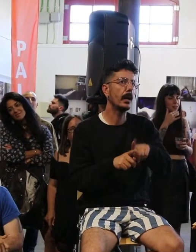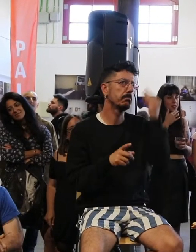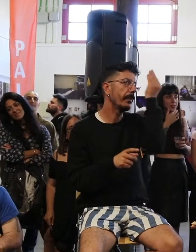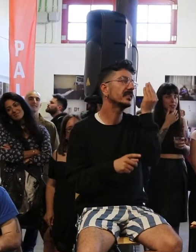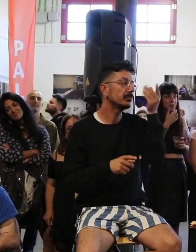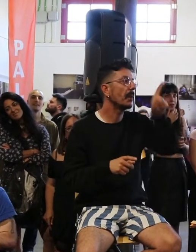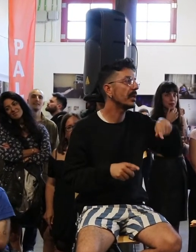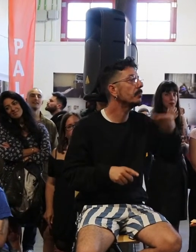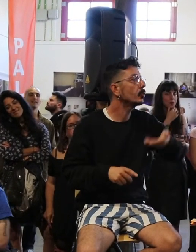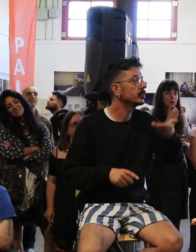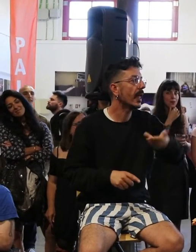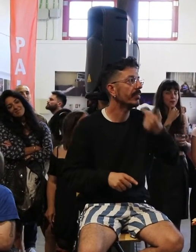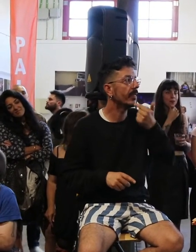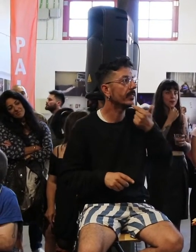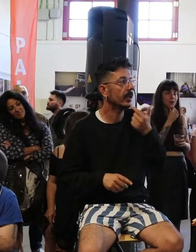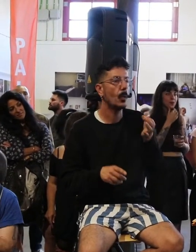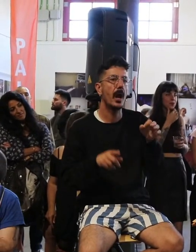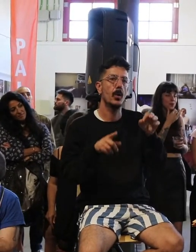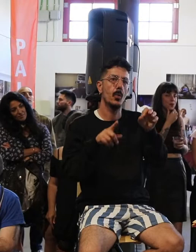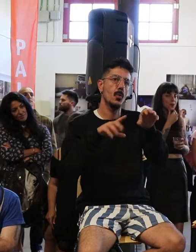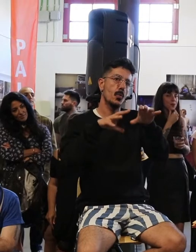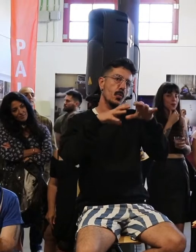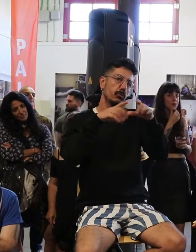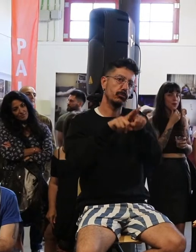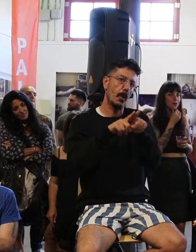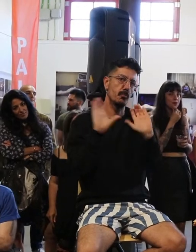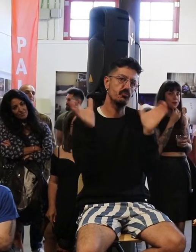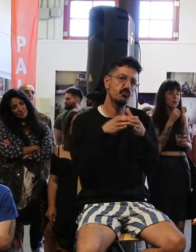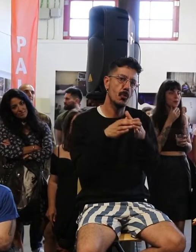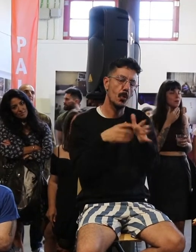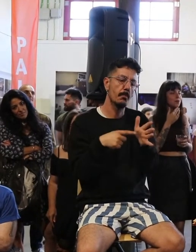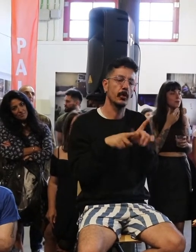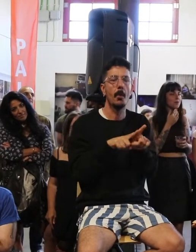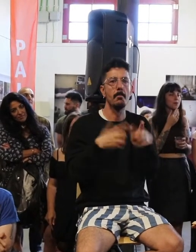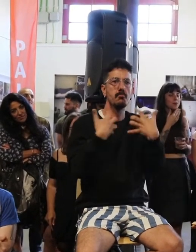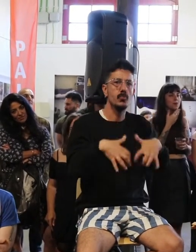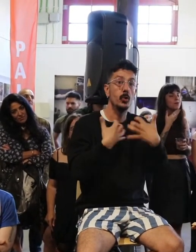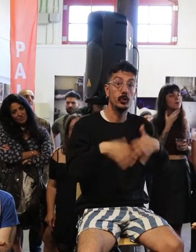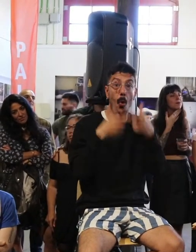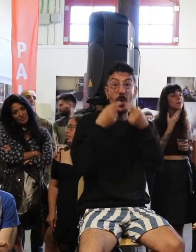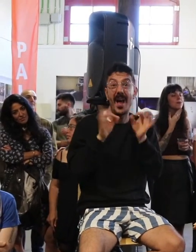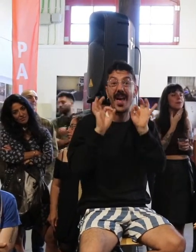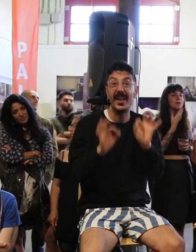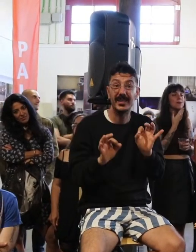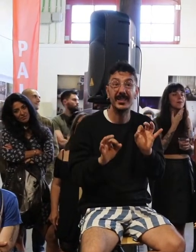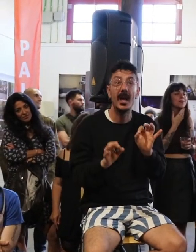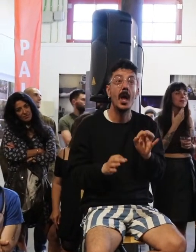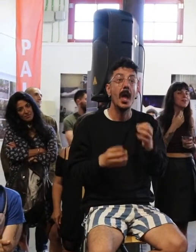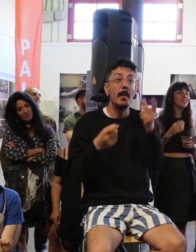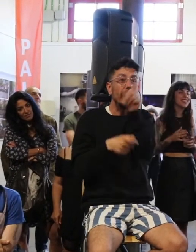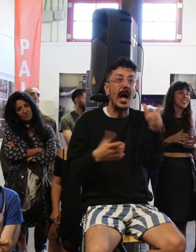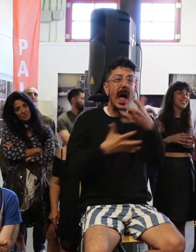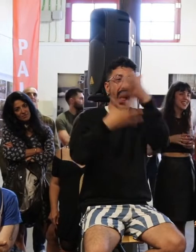ara que aquest grup motor que ha sigut Ullal és molt difícil d'anomenar perquè són moltíssimes. Ha sigut una